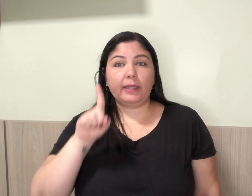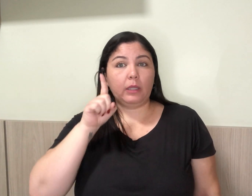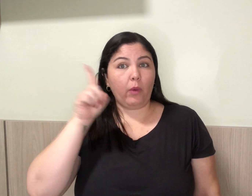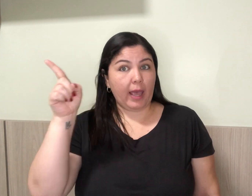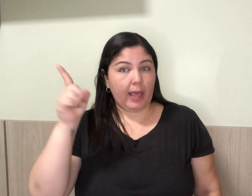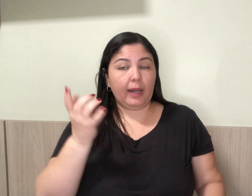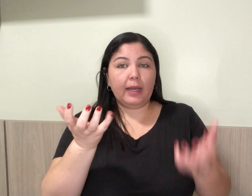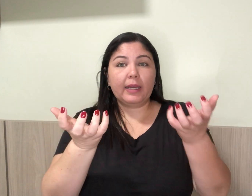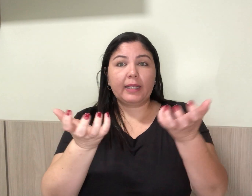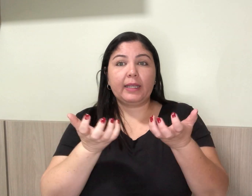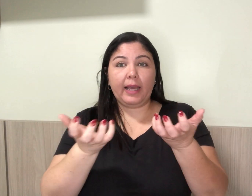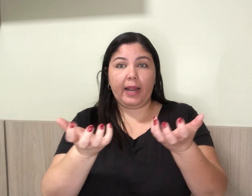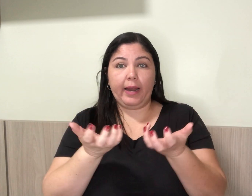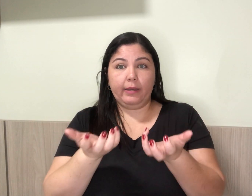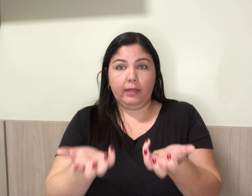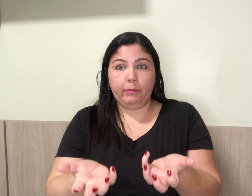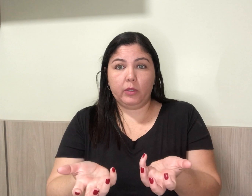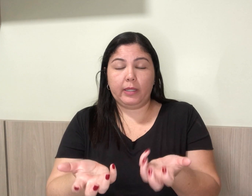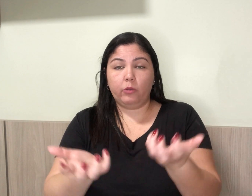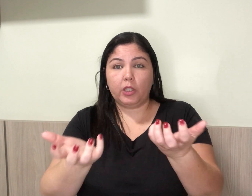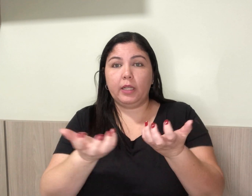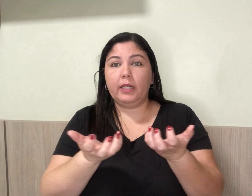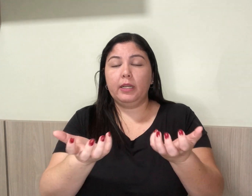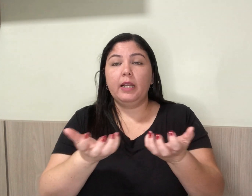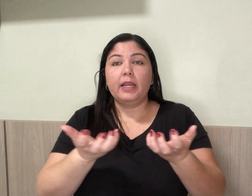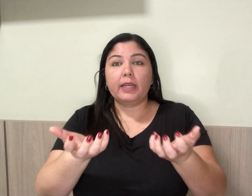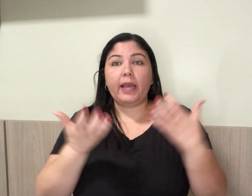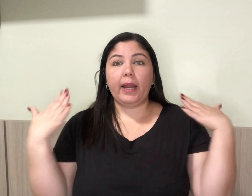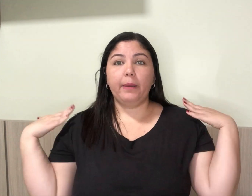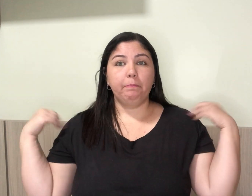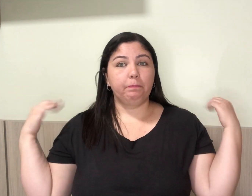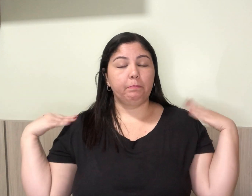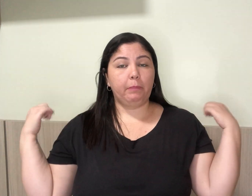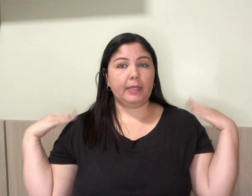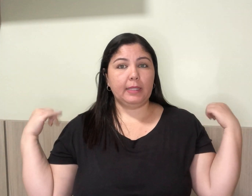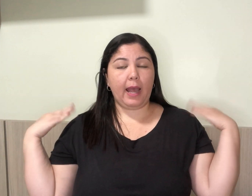Então, ela quer, lembra o sinal de querer? Quer passear.